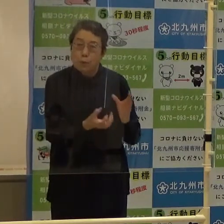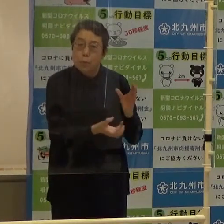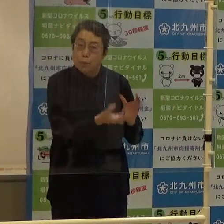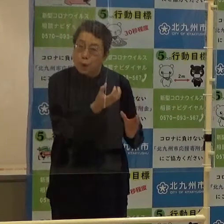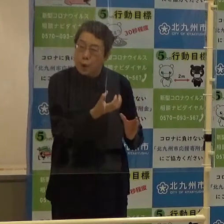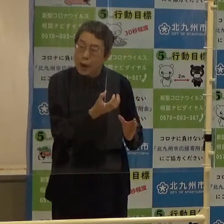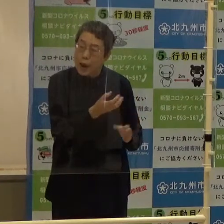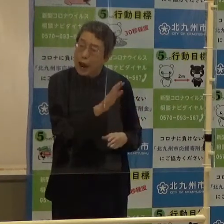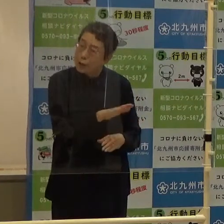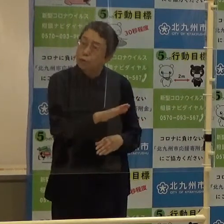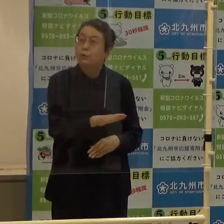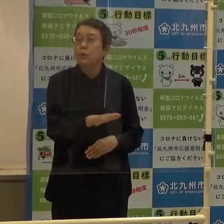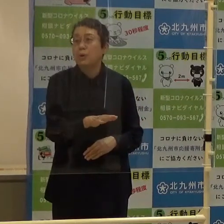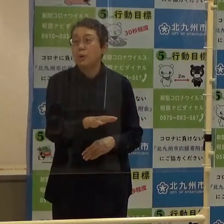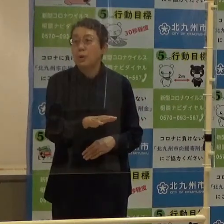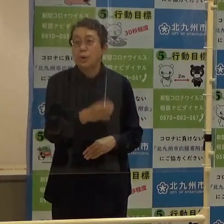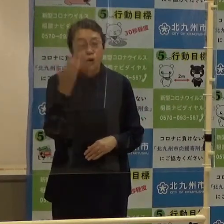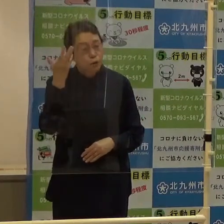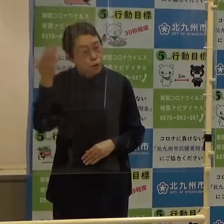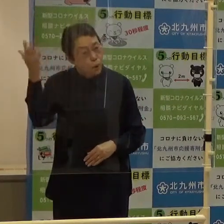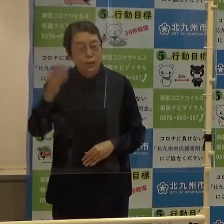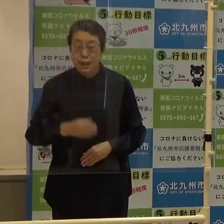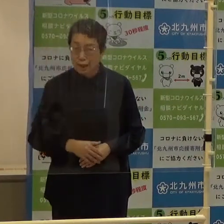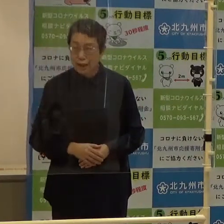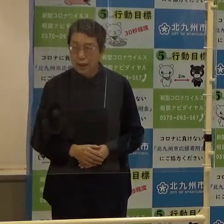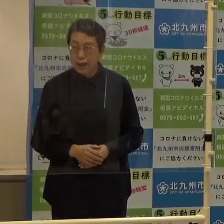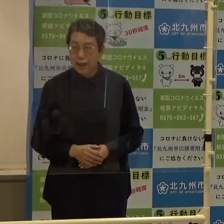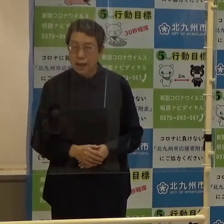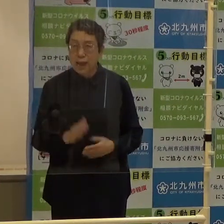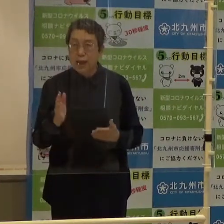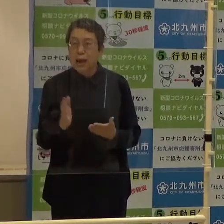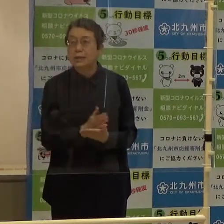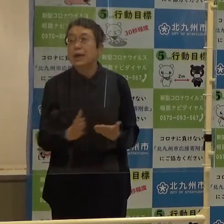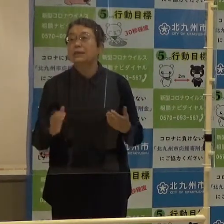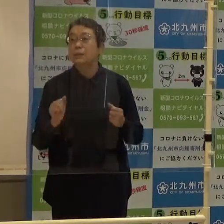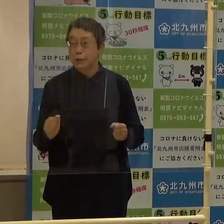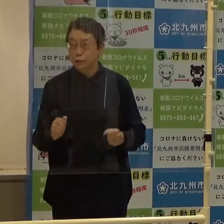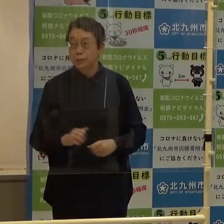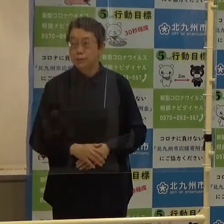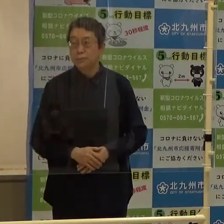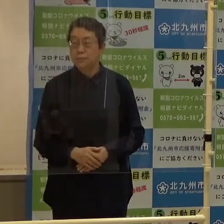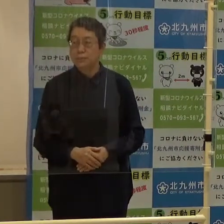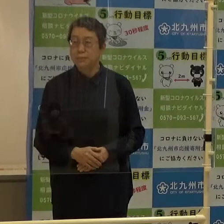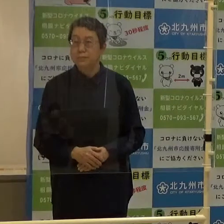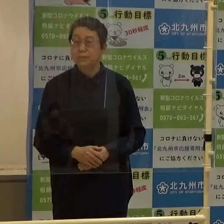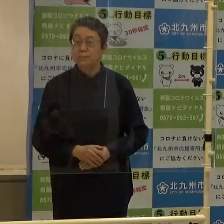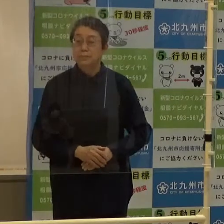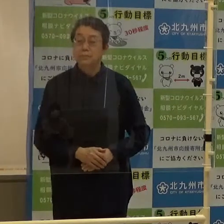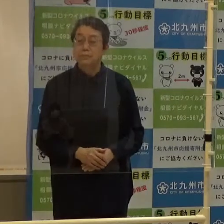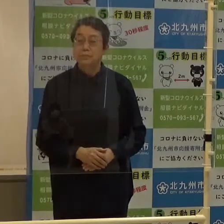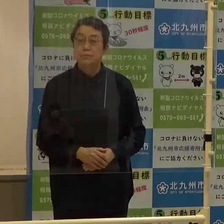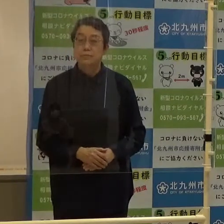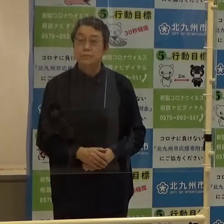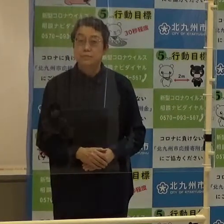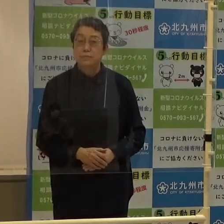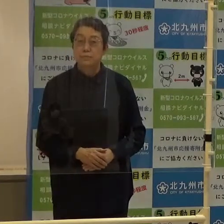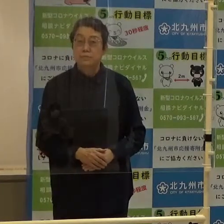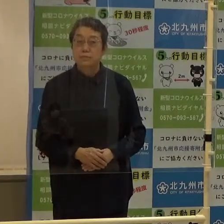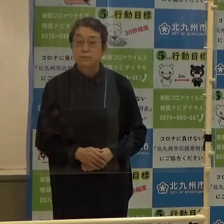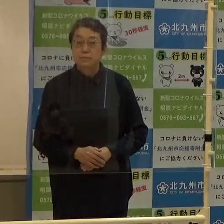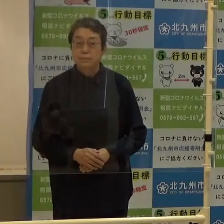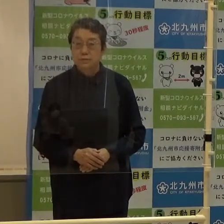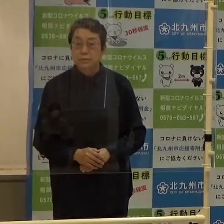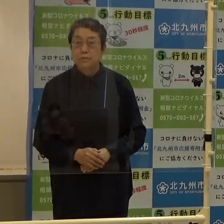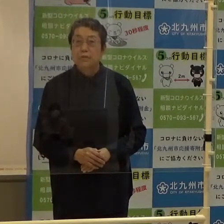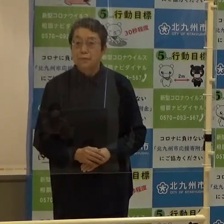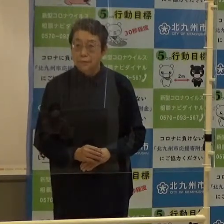あるというふうに、その時判断をしておりましたので、しかし、この第1波第2波を